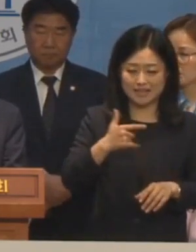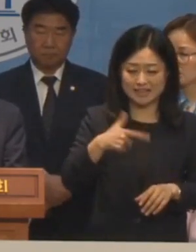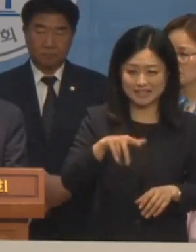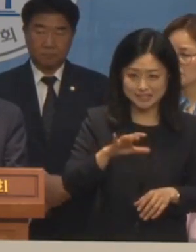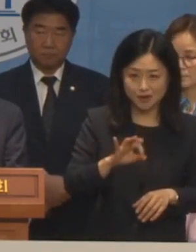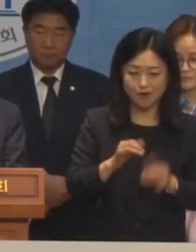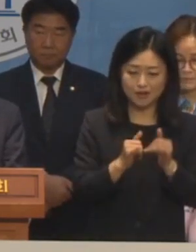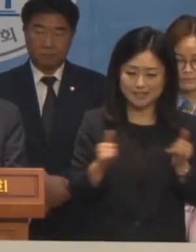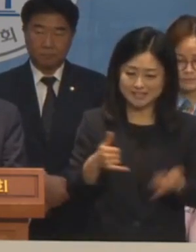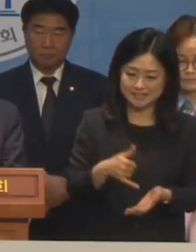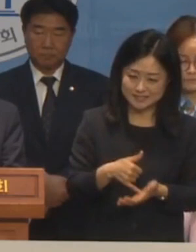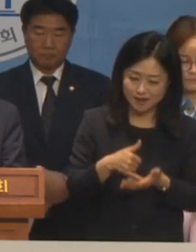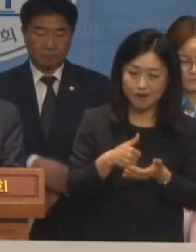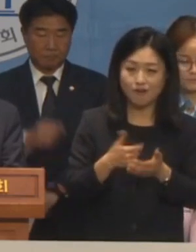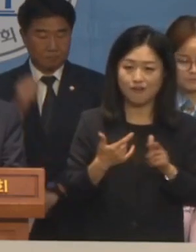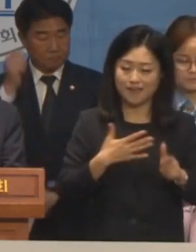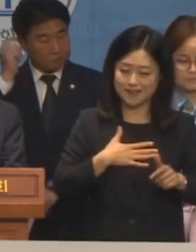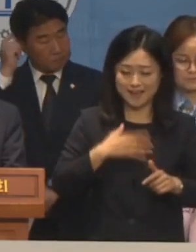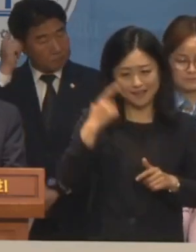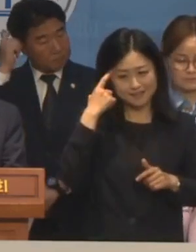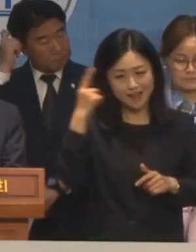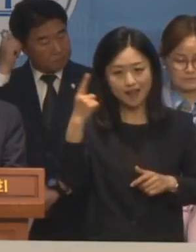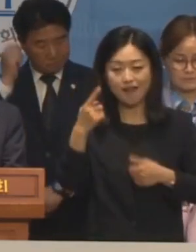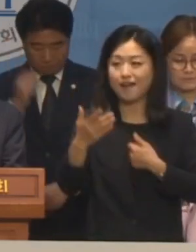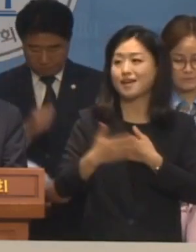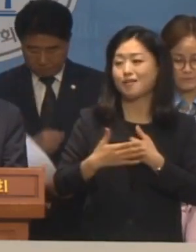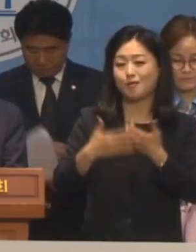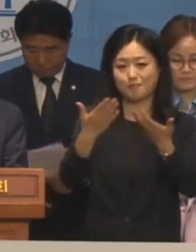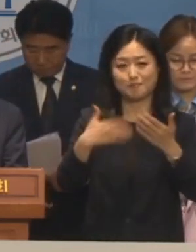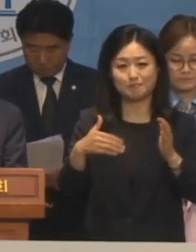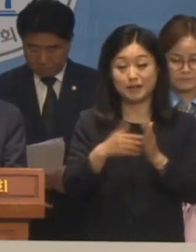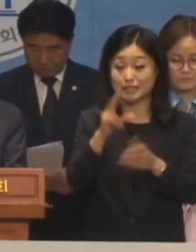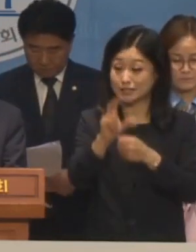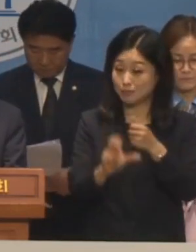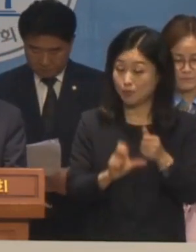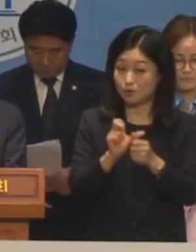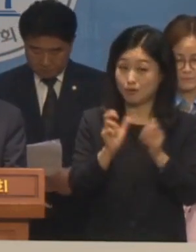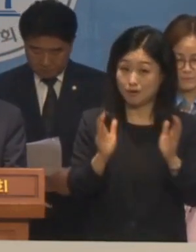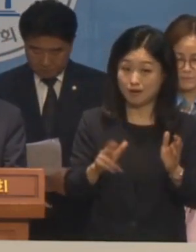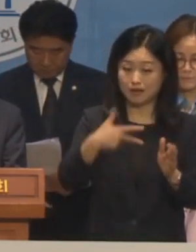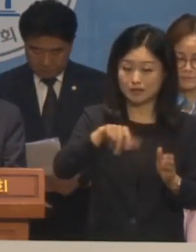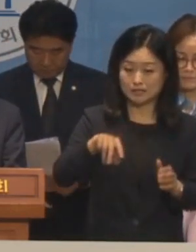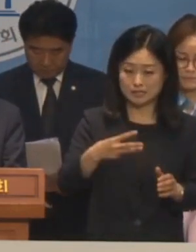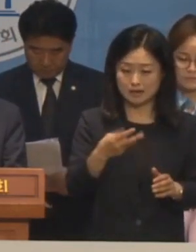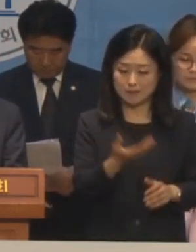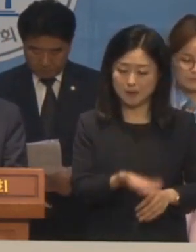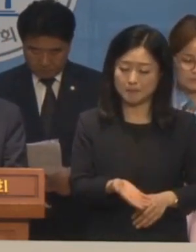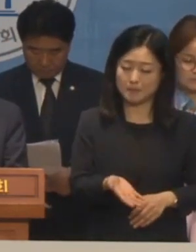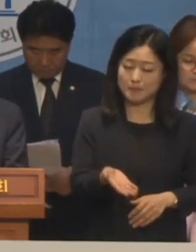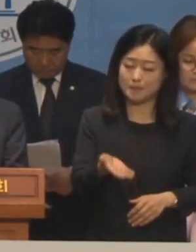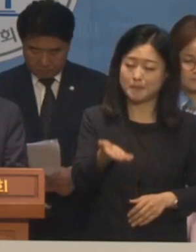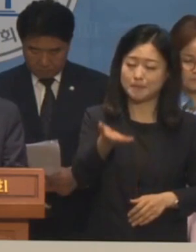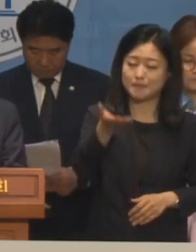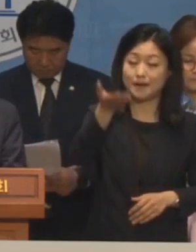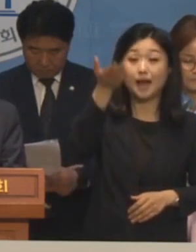향상시키는 데 이바지했다. 지난 25년 동안 양적, 질적인 발전을 거듭해